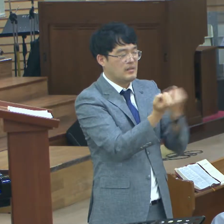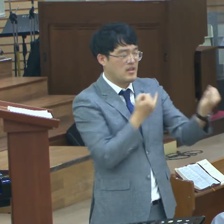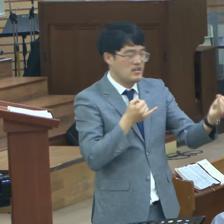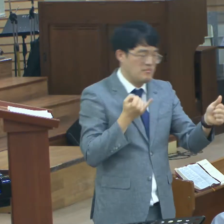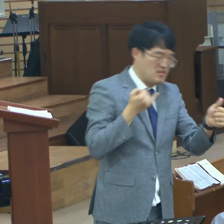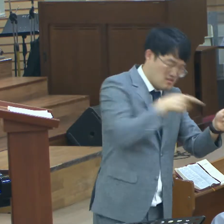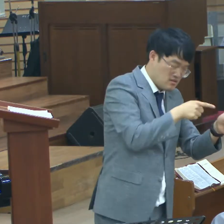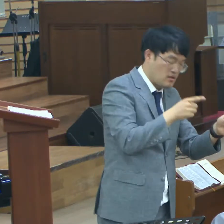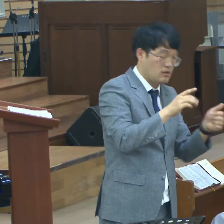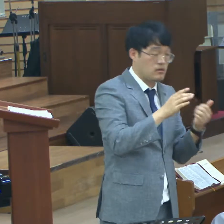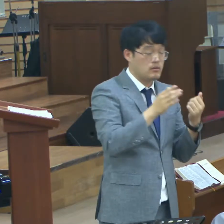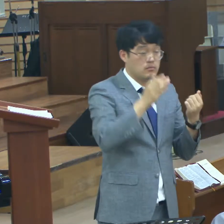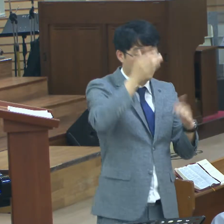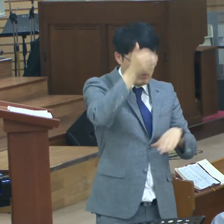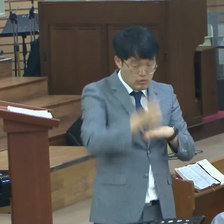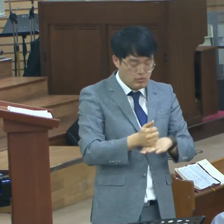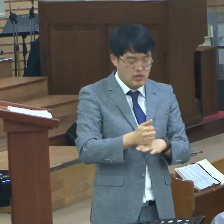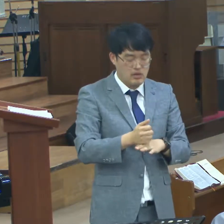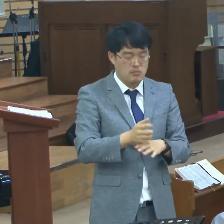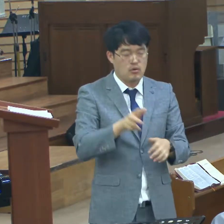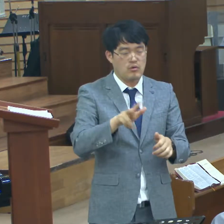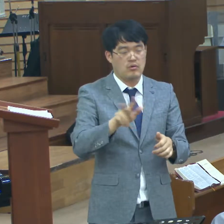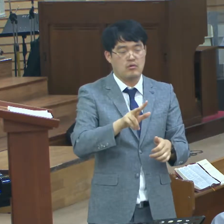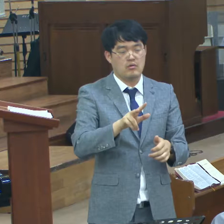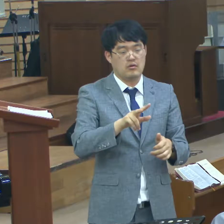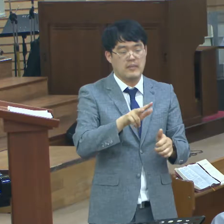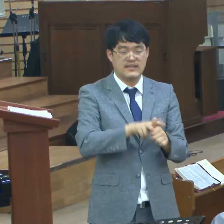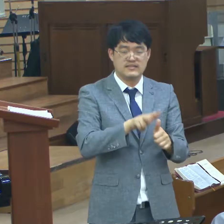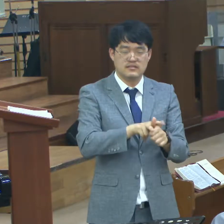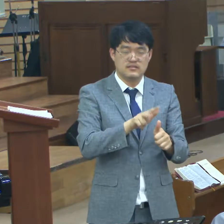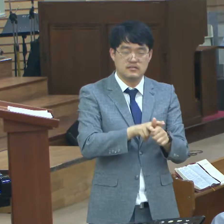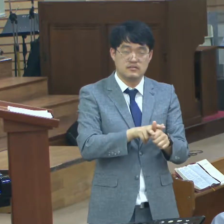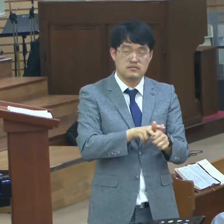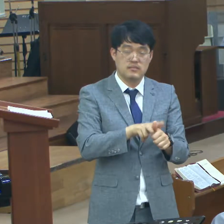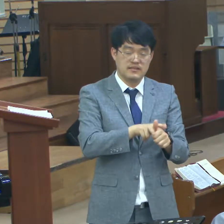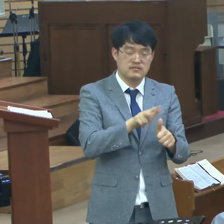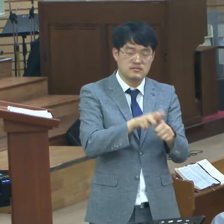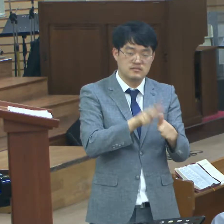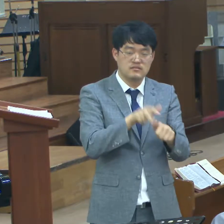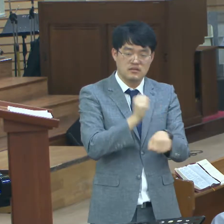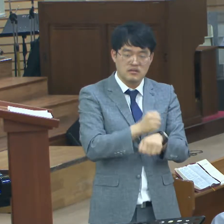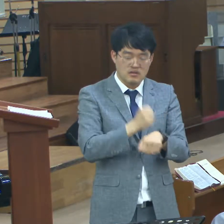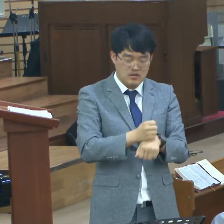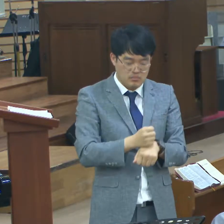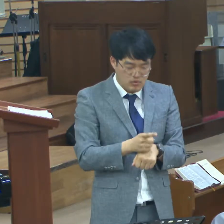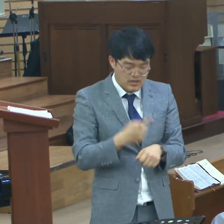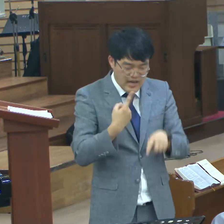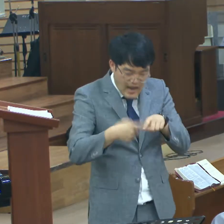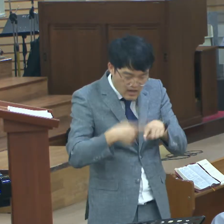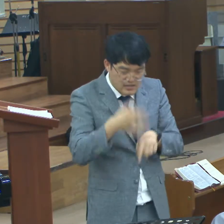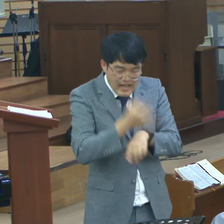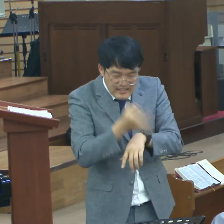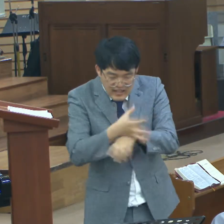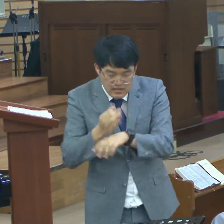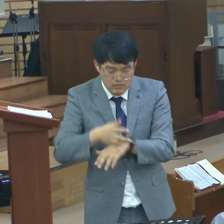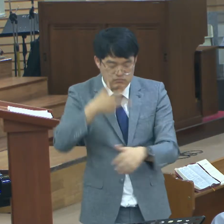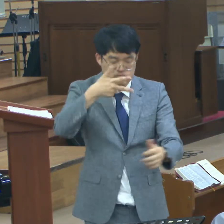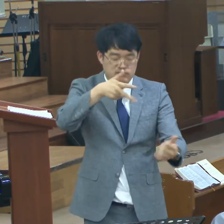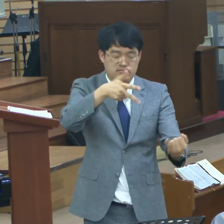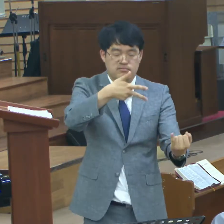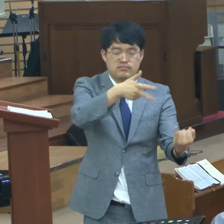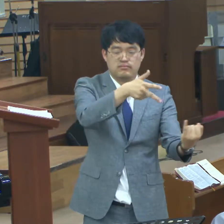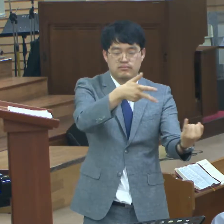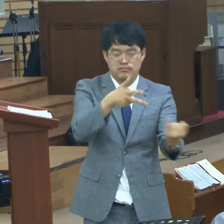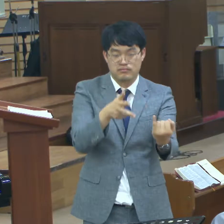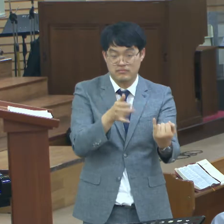이제 잡혀가지고 보니까 곳곳 행적이 다 찍혀있는 거예요. 교통사고 났을 때 저는 안 그랬어요. 저는 가만히